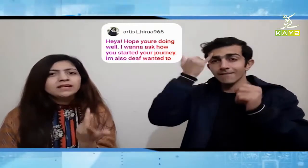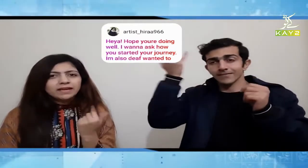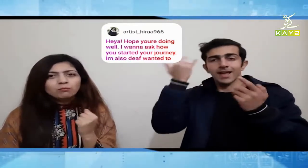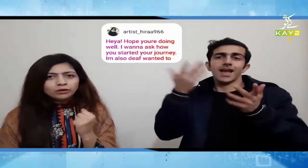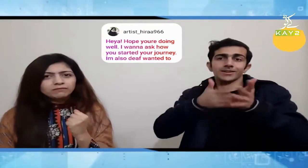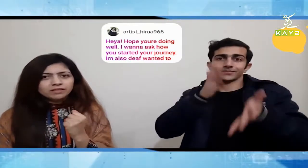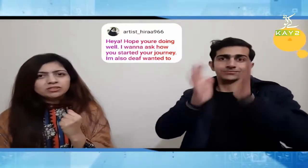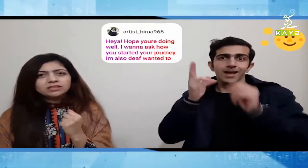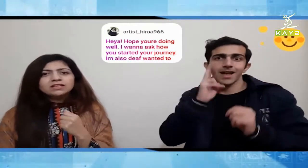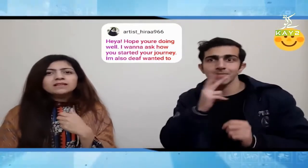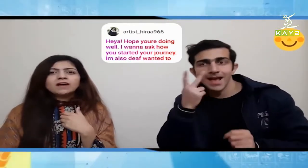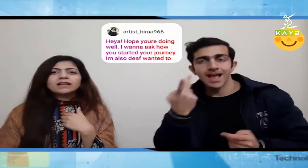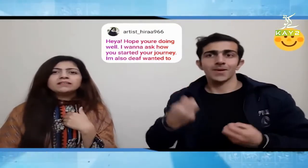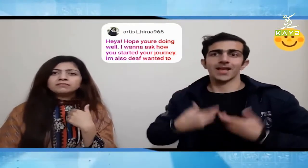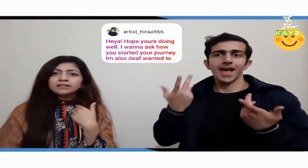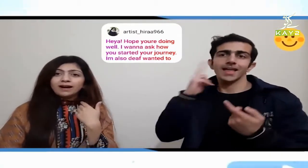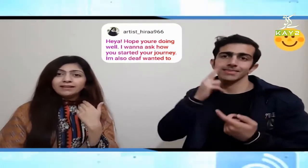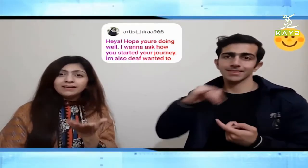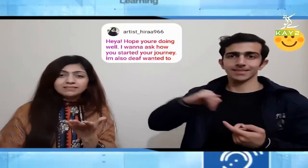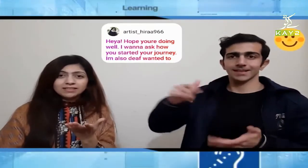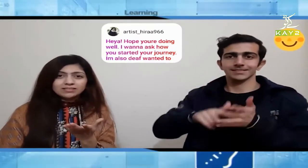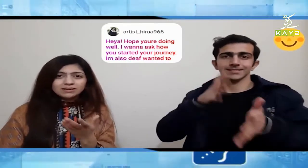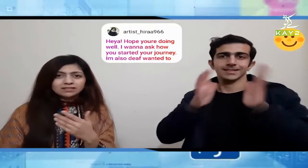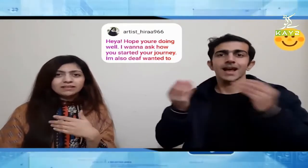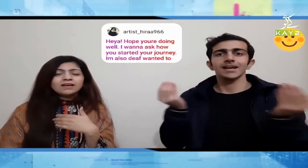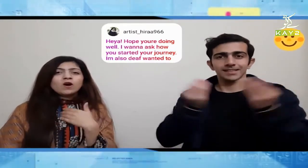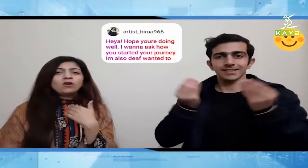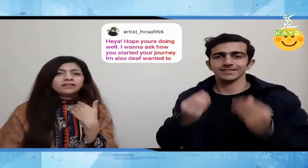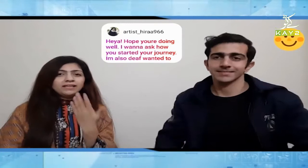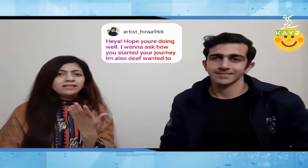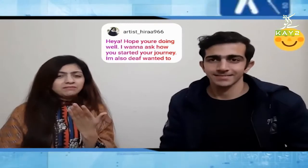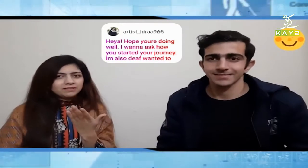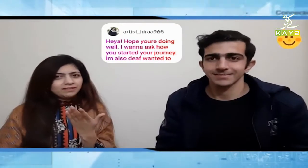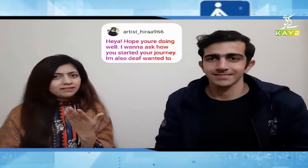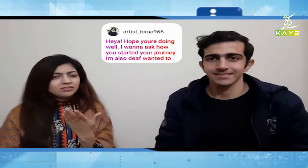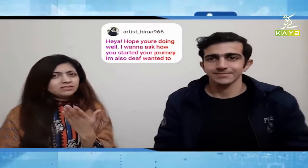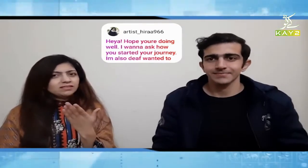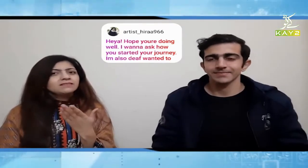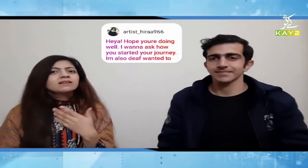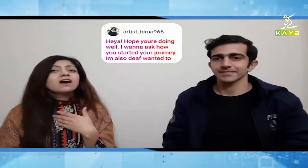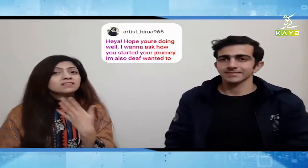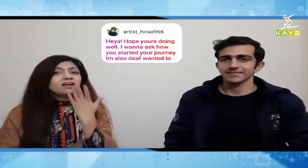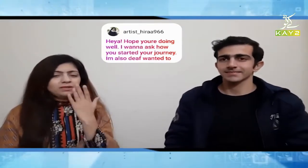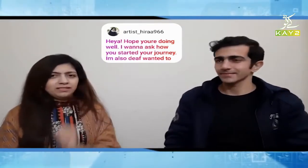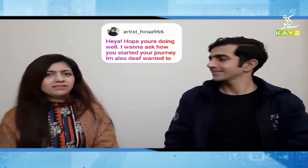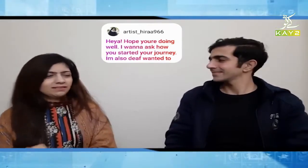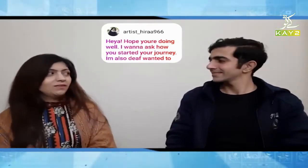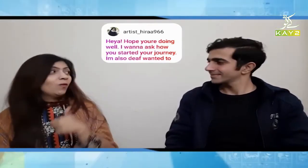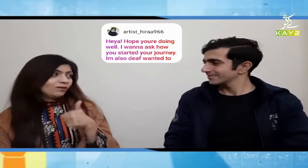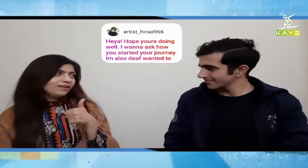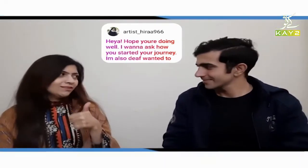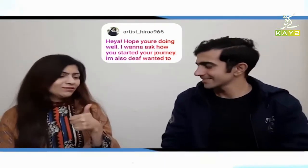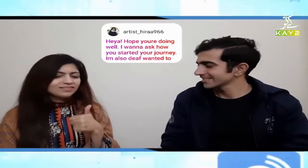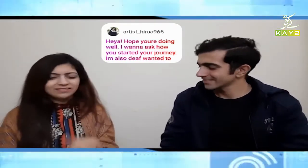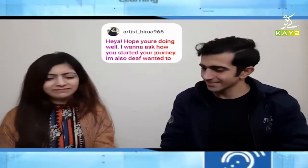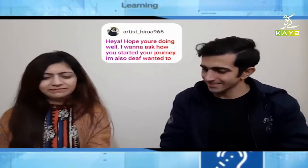बड़ी एक मोटिवेशन थी ताकि डिफरेंट आइडियाज़ दिए जा सकें और डेली लाइफ से रिलेटेड चीज़ें आसान बनाई जा सकें।